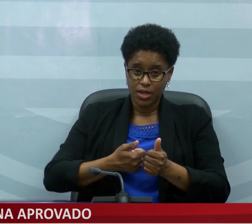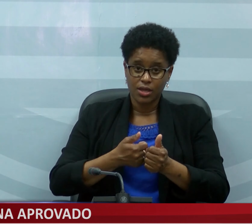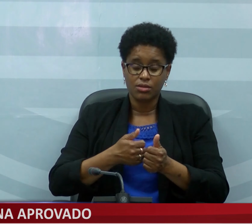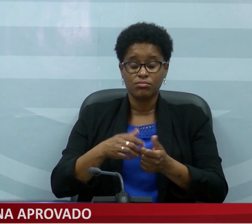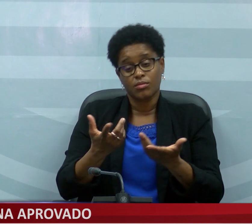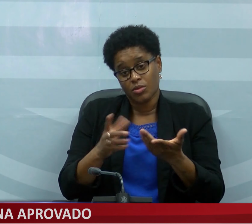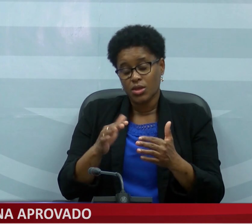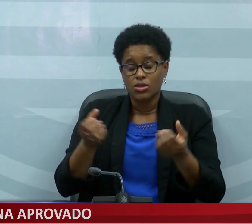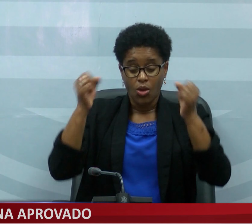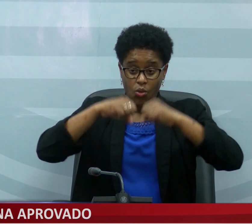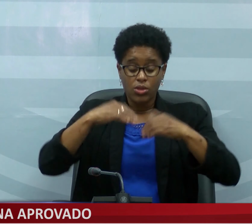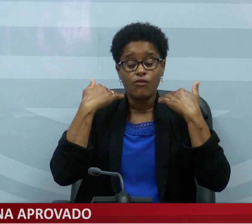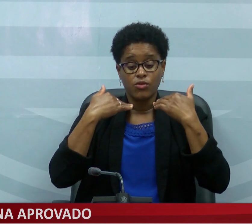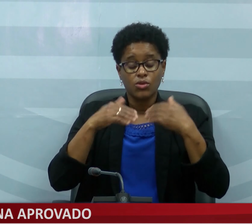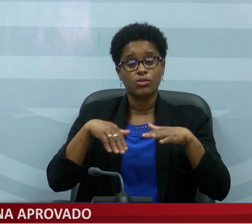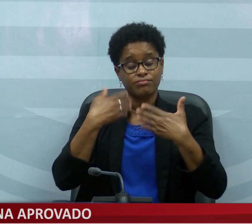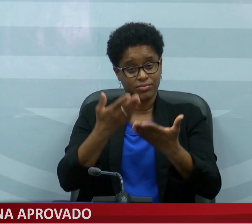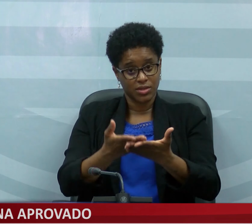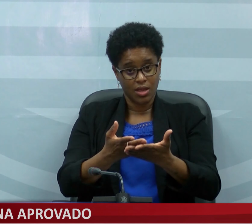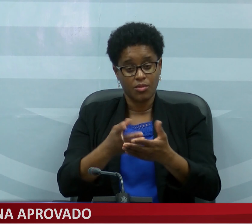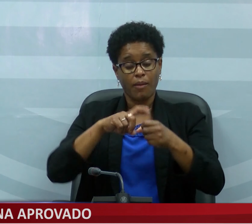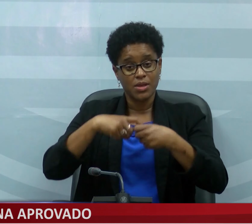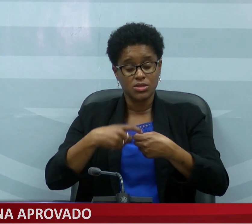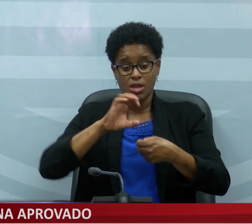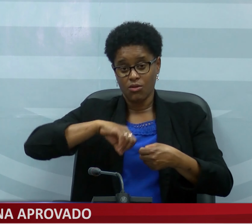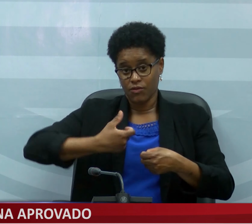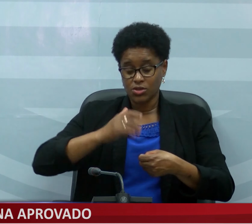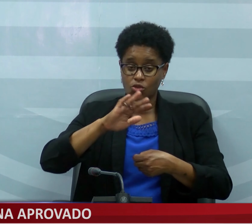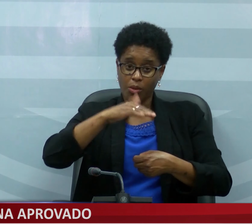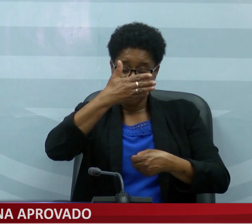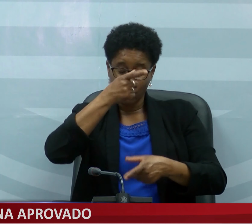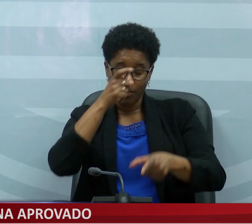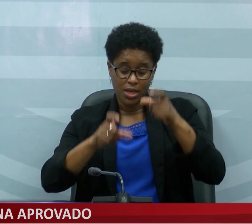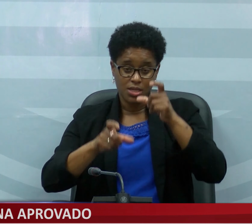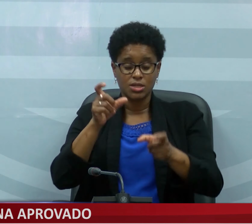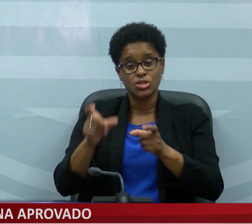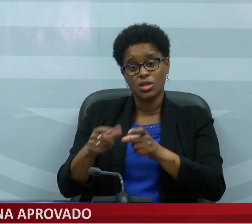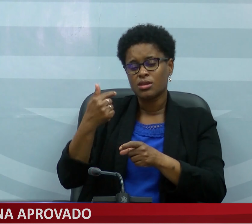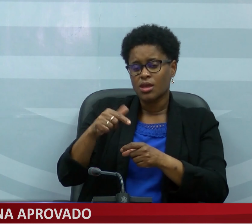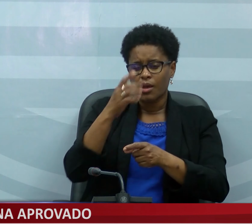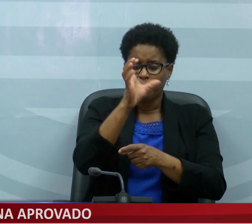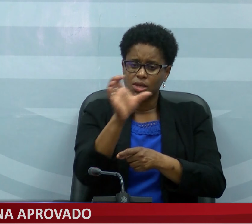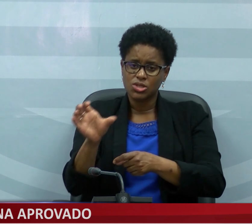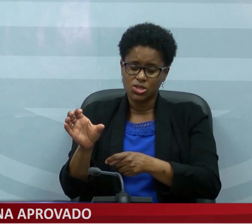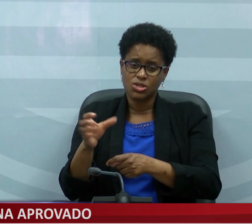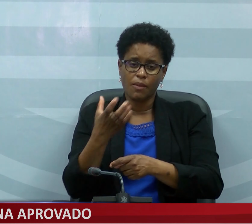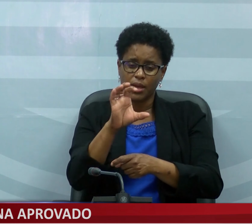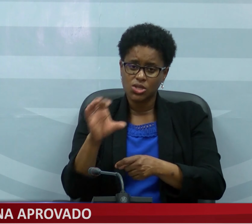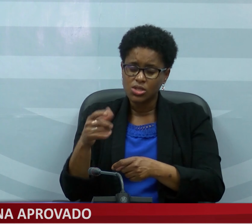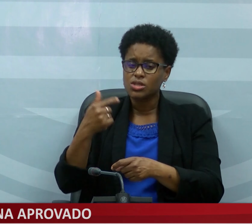com as informações avançadas pelos parceiros Cabo Verde foi um dos primeiros países que tinha os documentos prontos